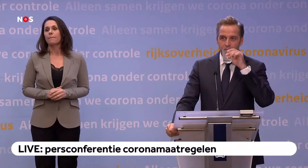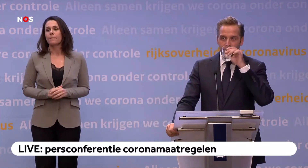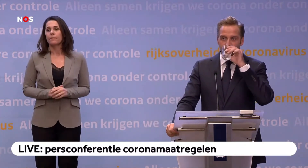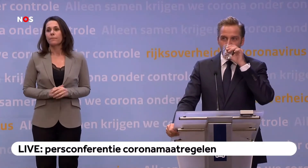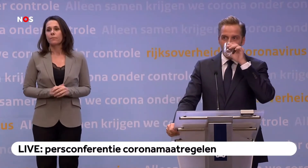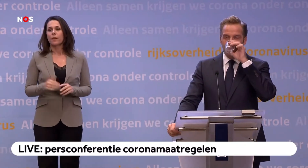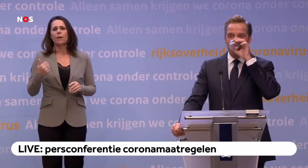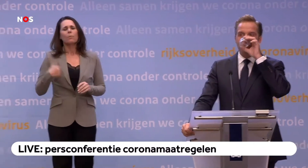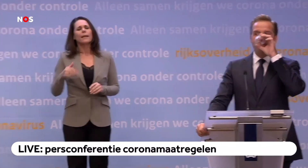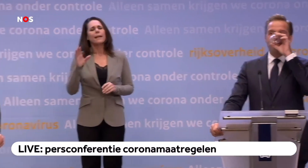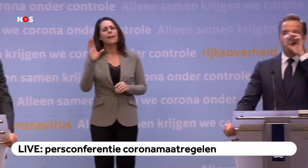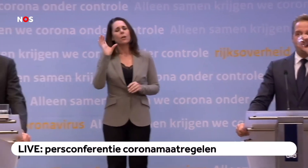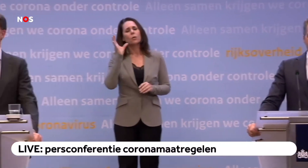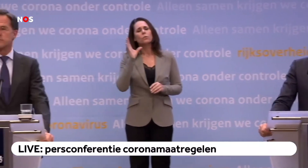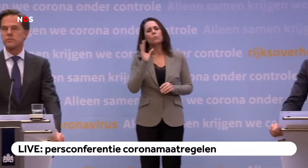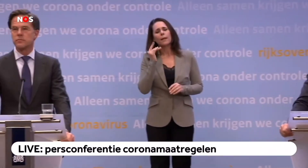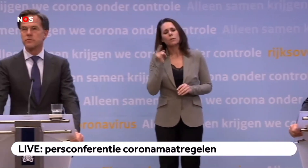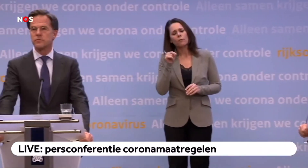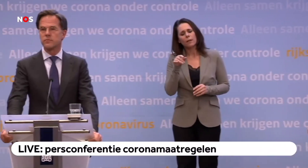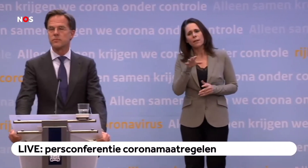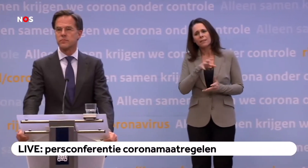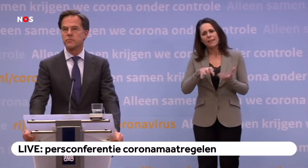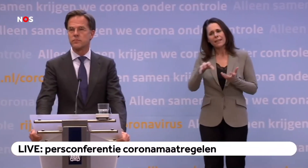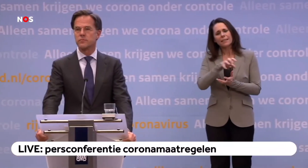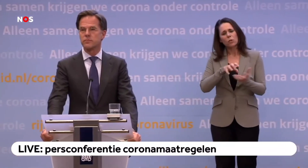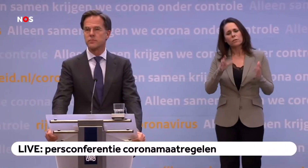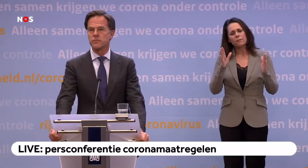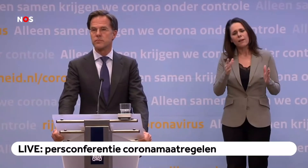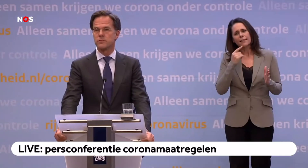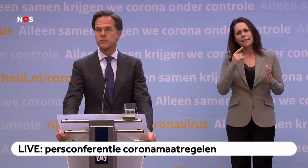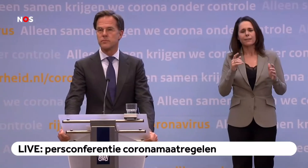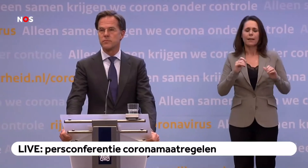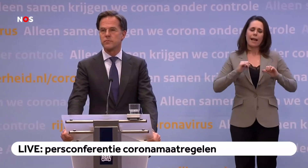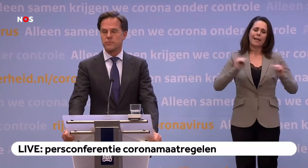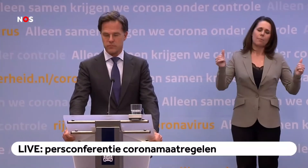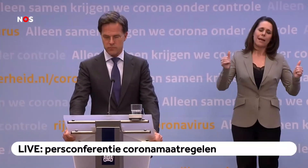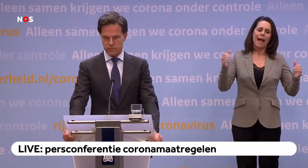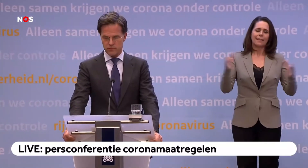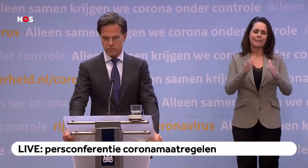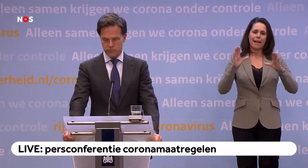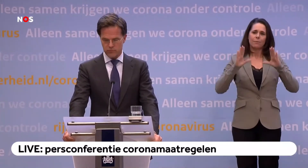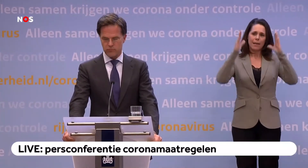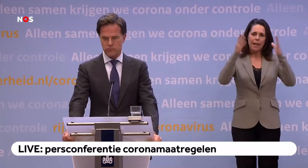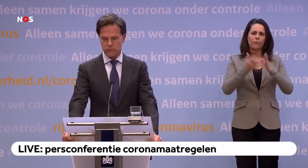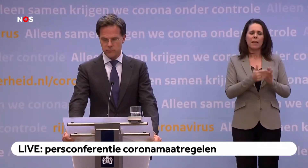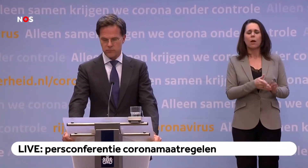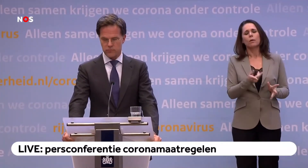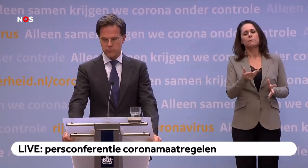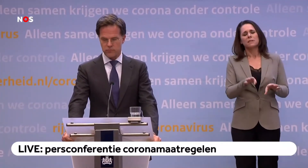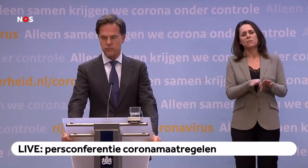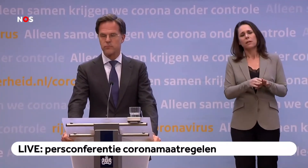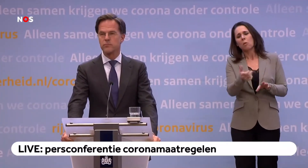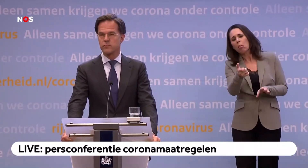Meneer Rutte, u heeft het in deze crisis eigenlijk heel vaak gehad... ...over de liberale samenleving... dat u niet als een kind wilt worden aangesproken... dat u